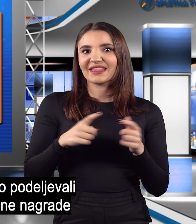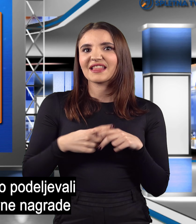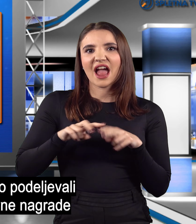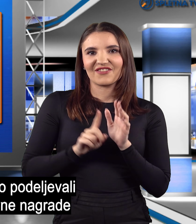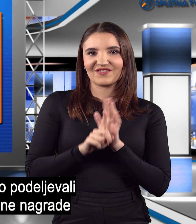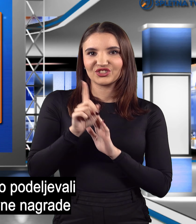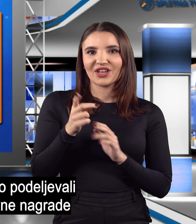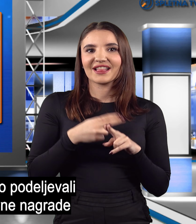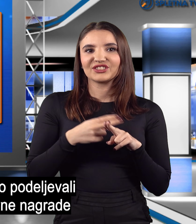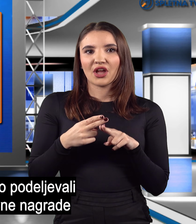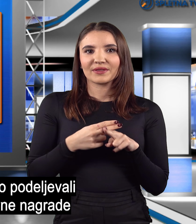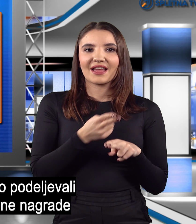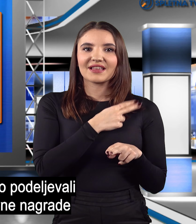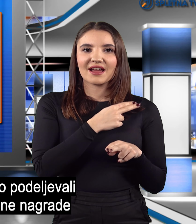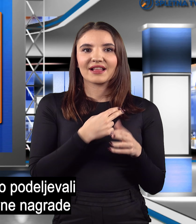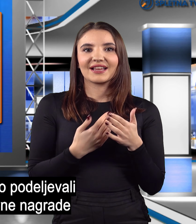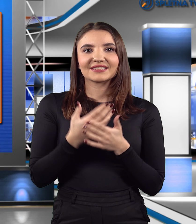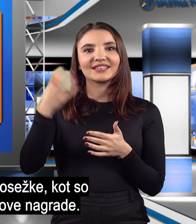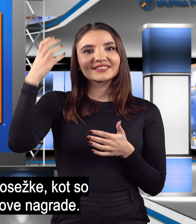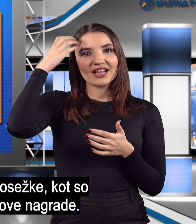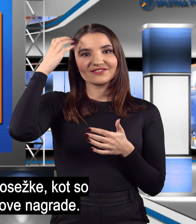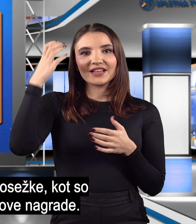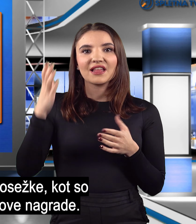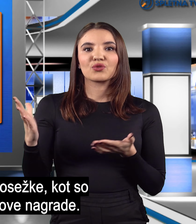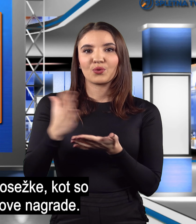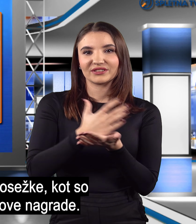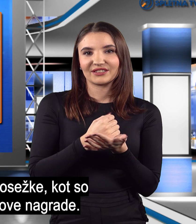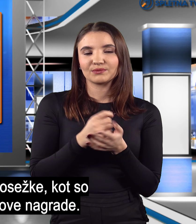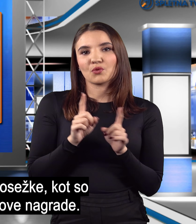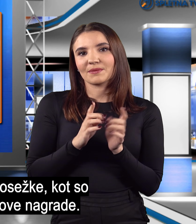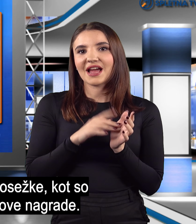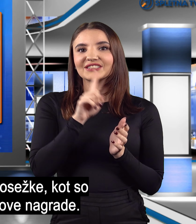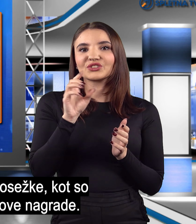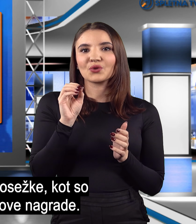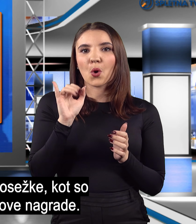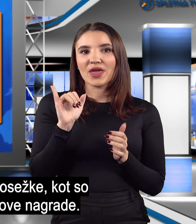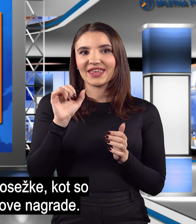najvišje državne nagrade za znanstvene dosežke, kot so Zoisove in Puhove nagrade.